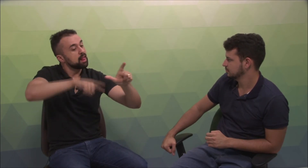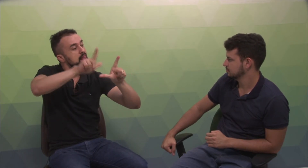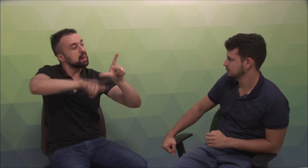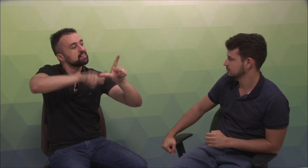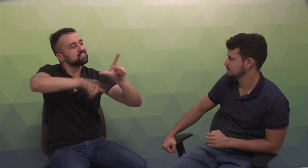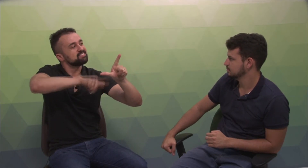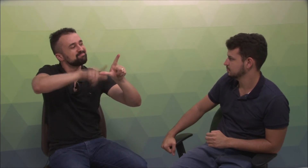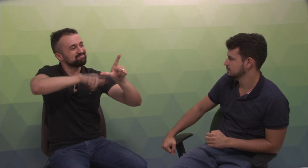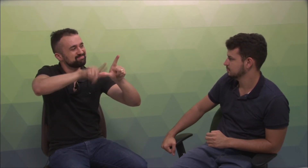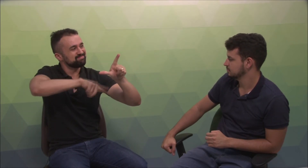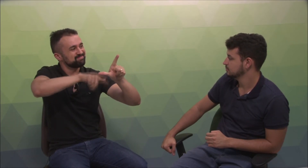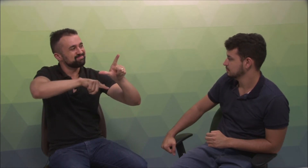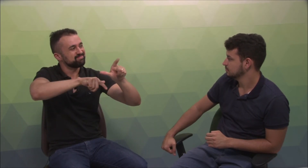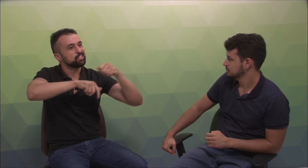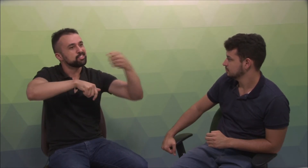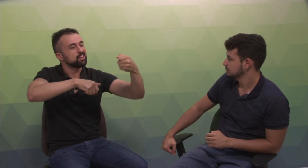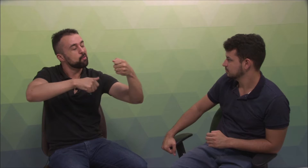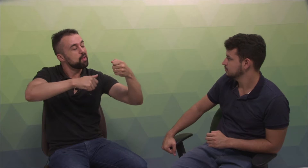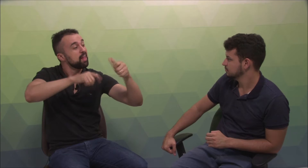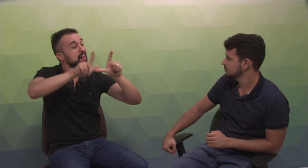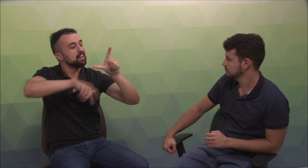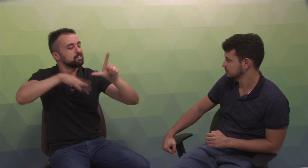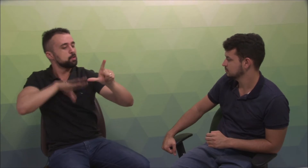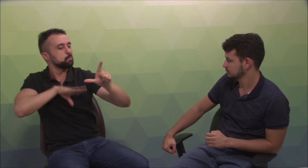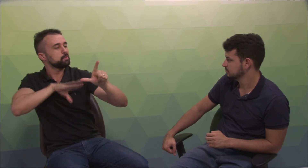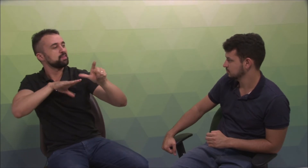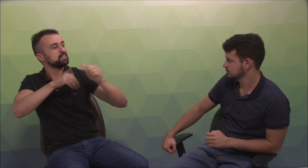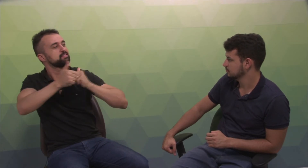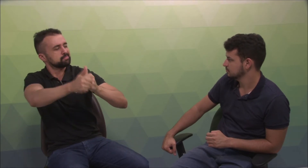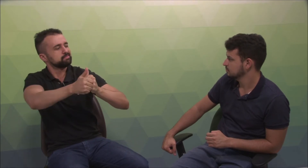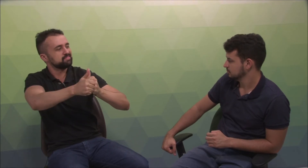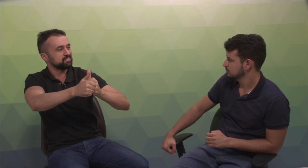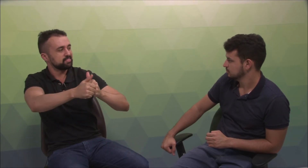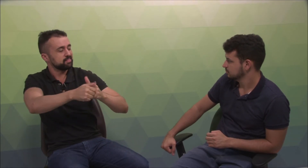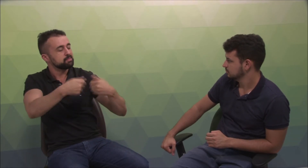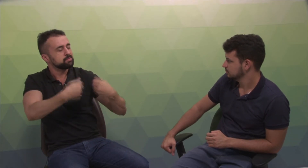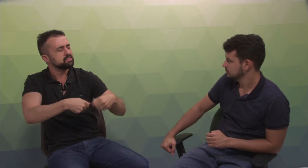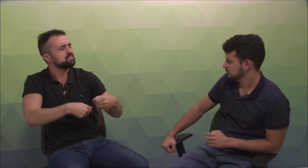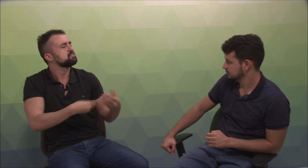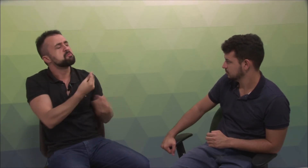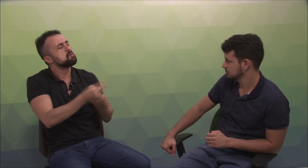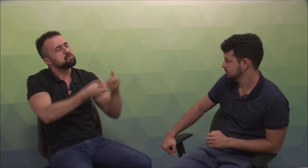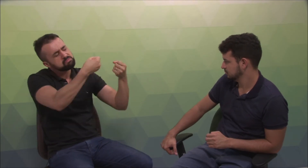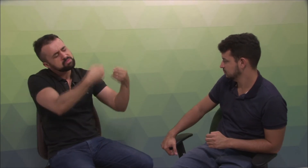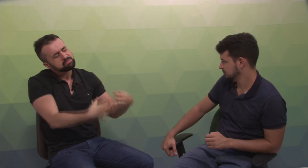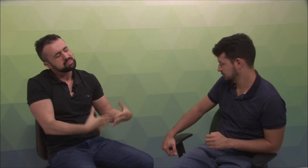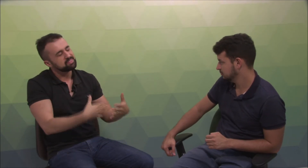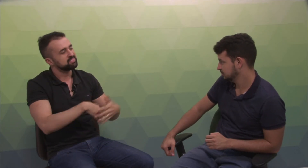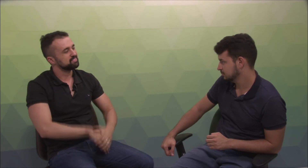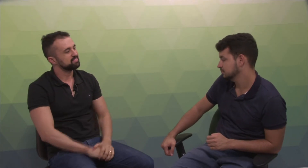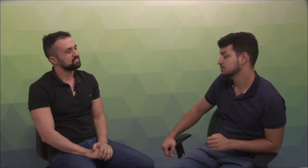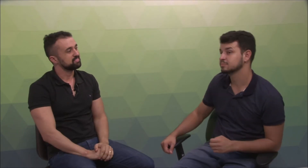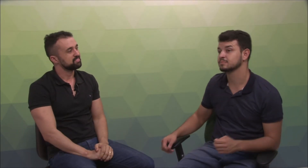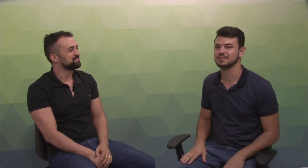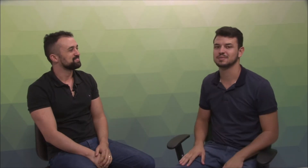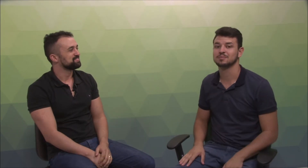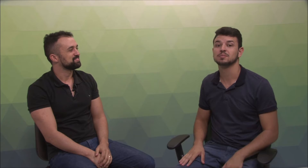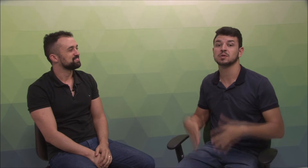Na Libras, todos os sinais devem começar por uma letra do português. E aí, Gabriel,